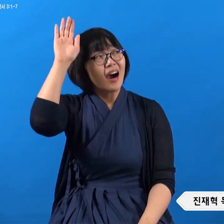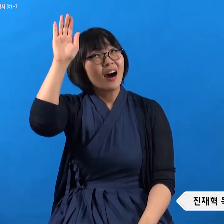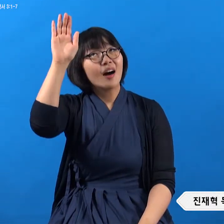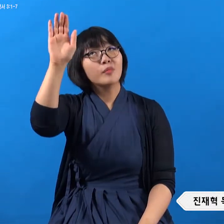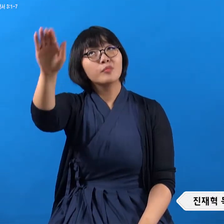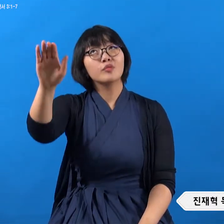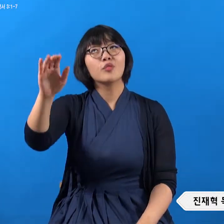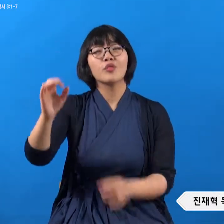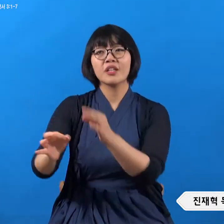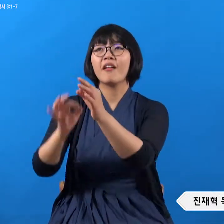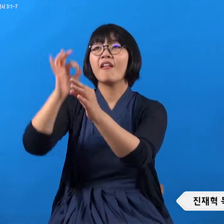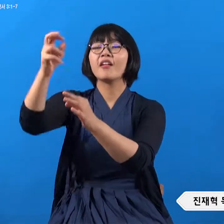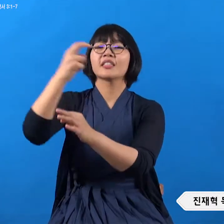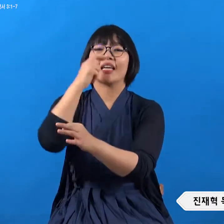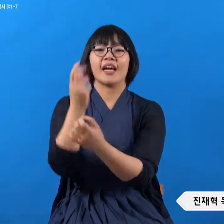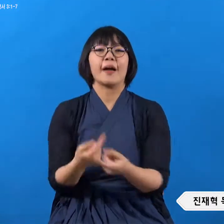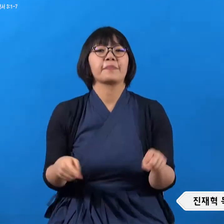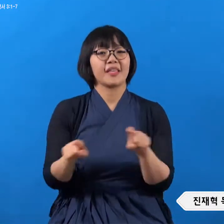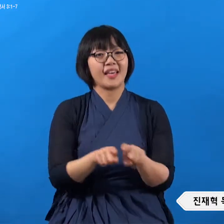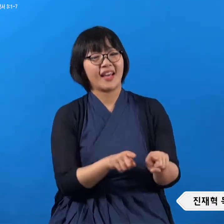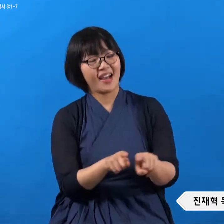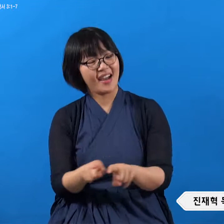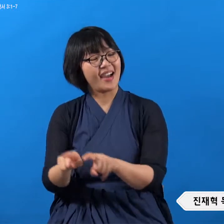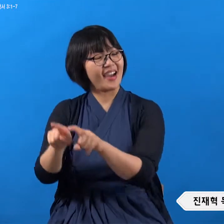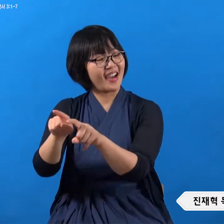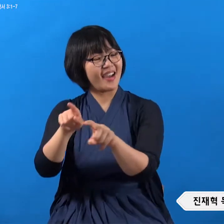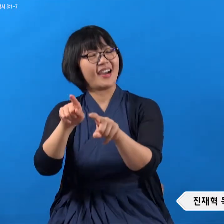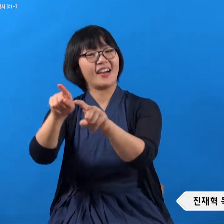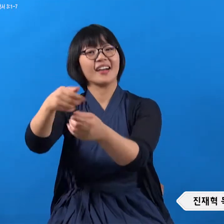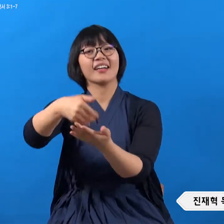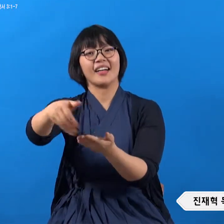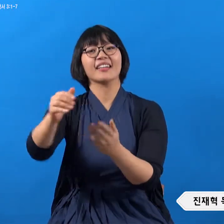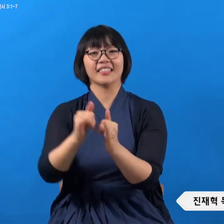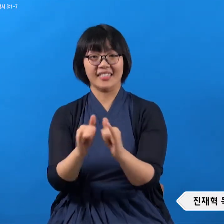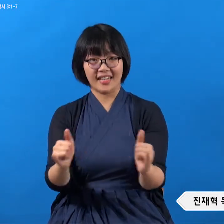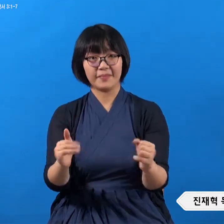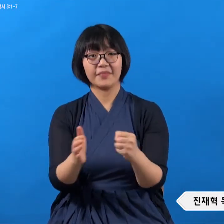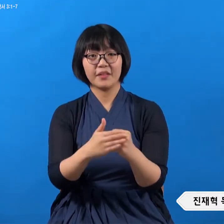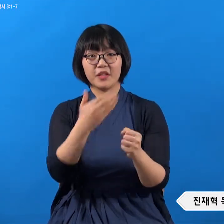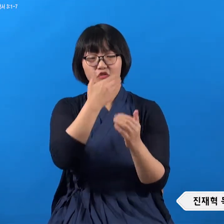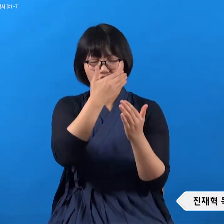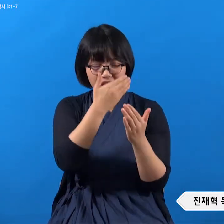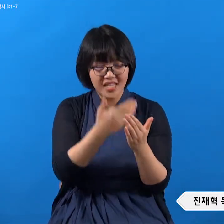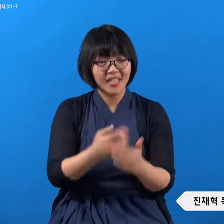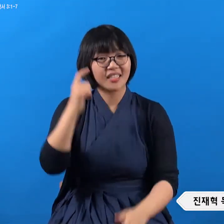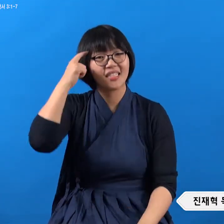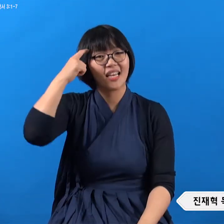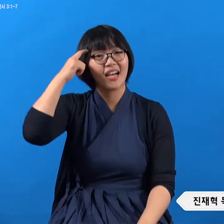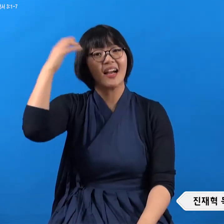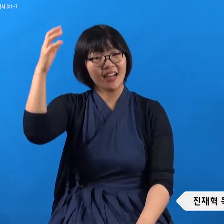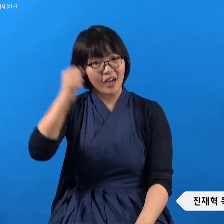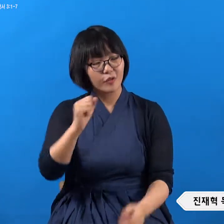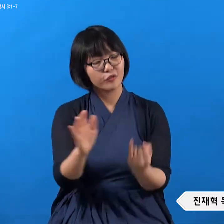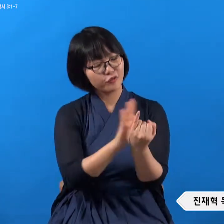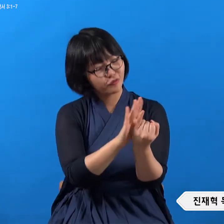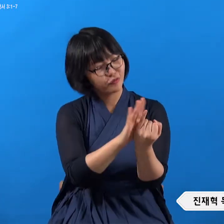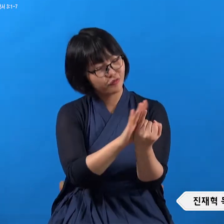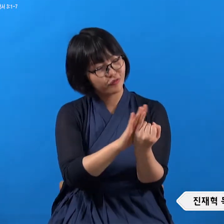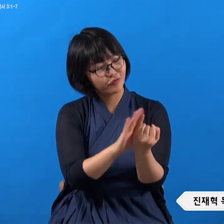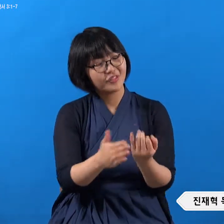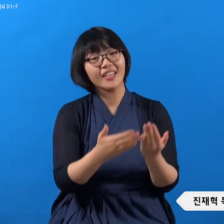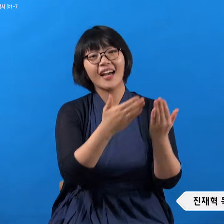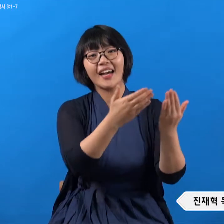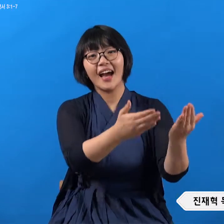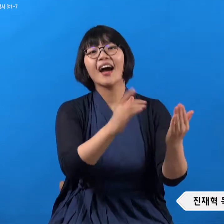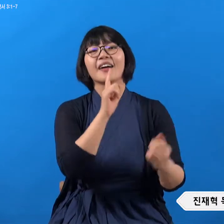나눌 반려자입니다. 귀하고 소중하게 대하라. 오늘 하나님 우리